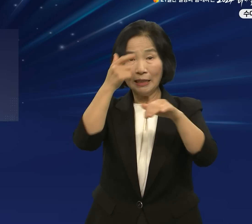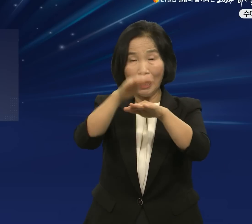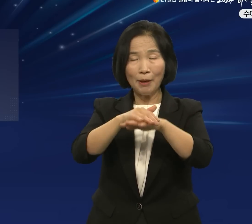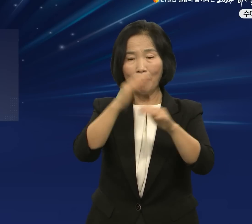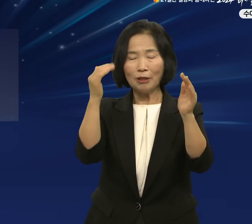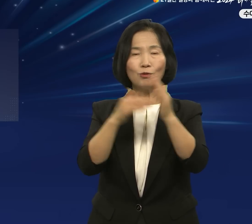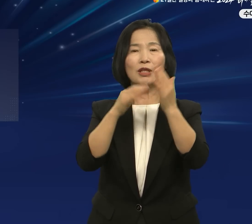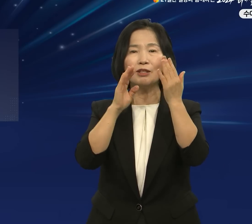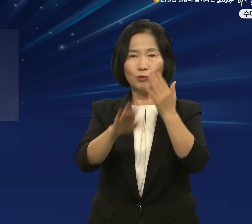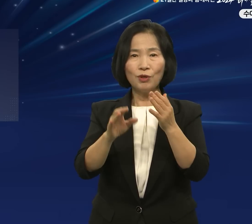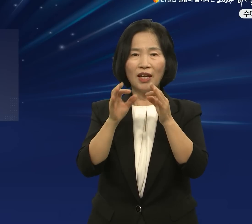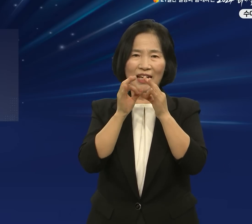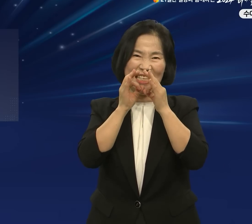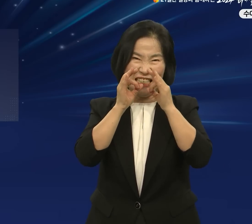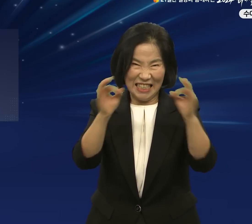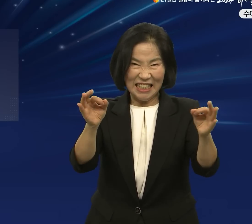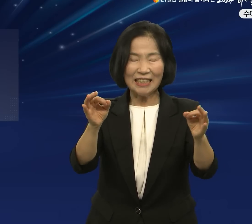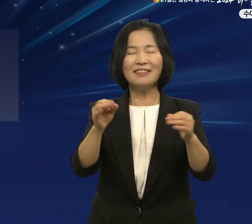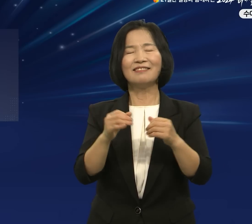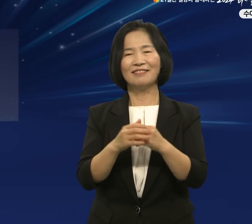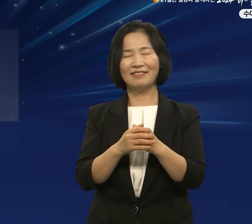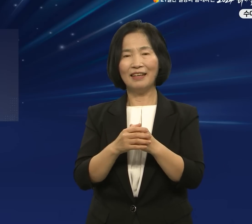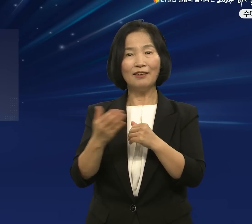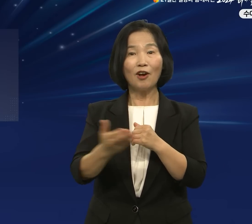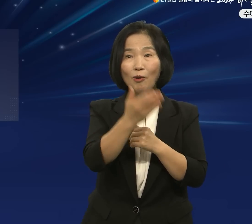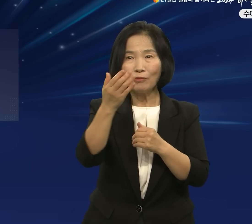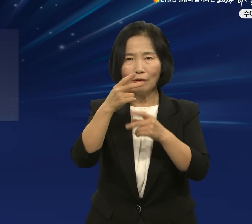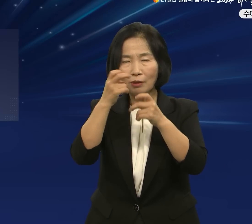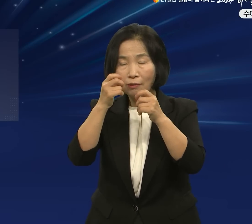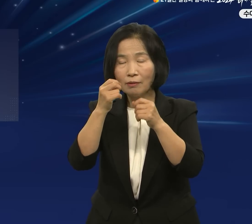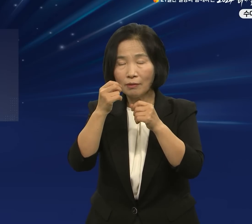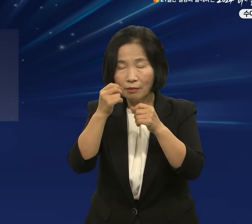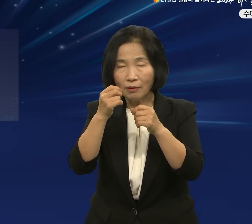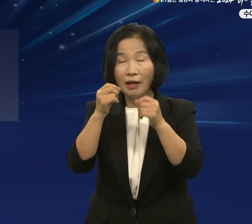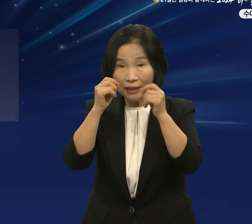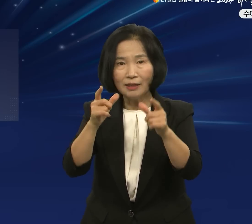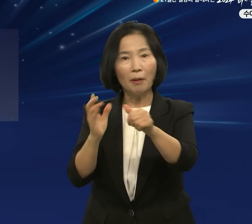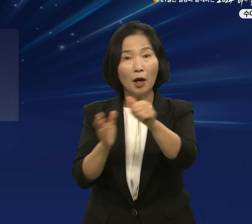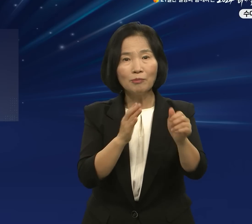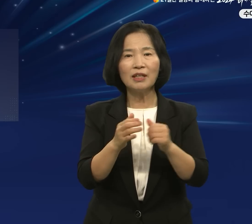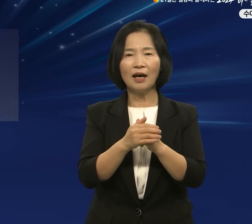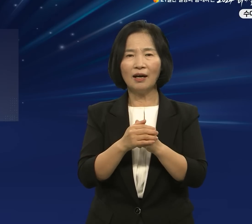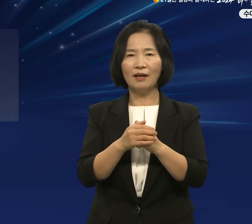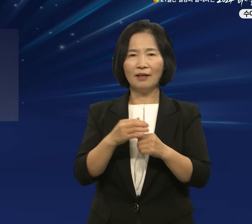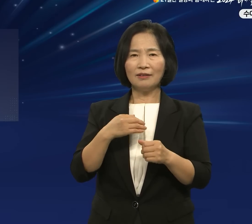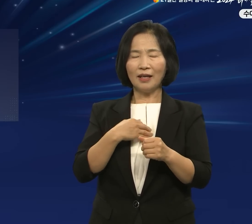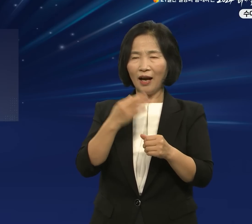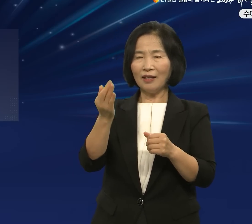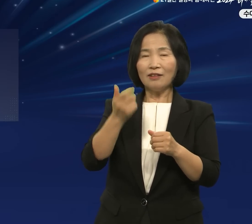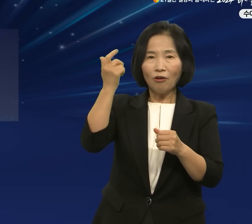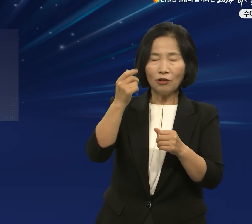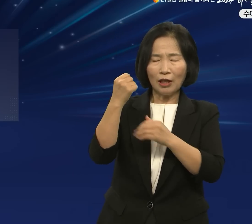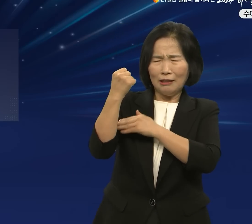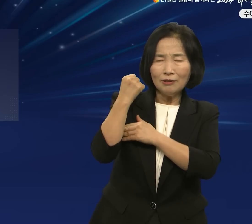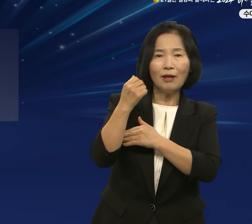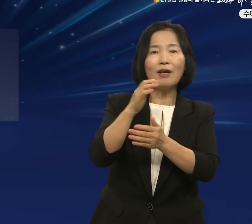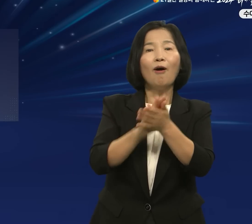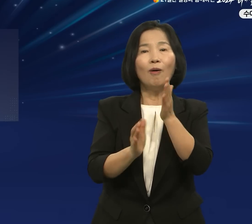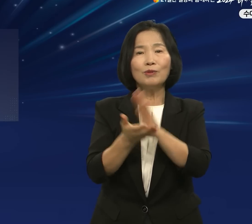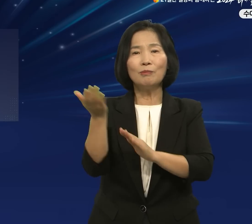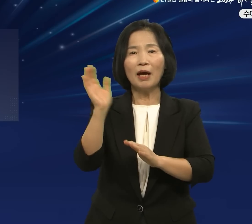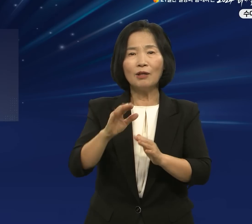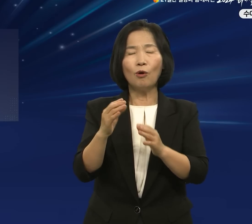여러분들도 이제 잠을 깨시기 바랍니다. 제가 성령의 능력이 없음에도 불구하고